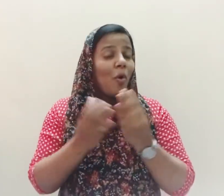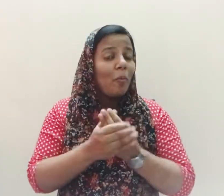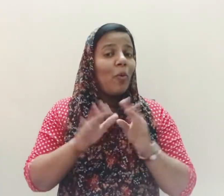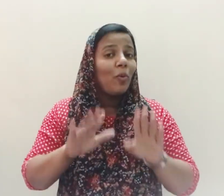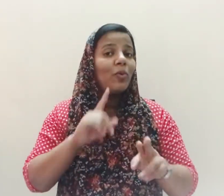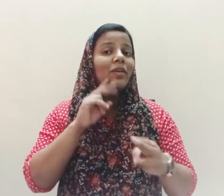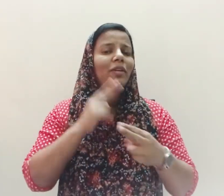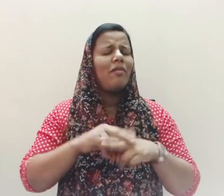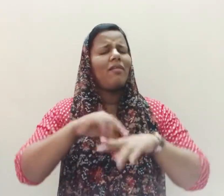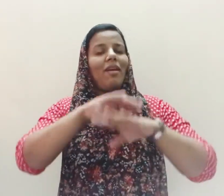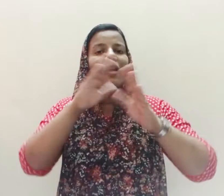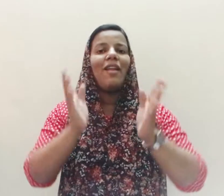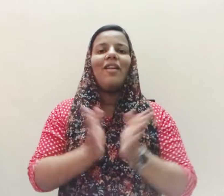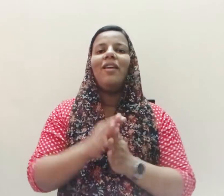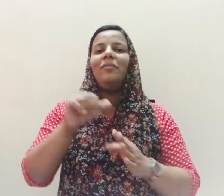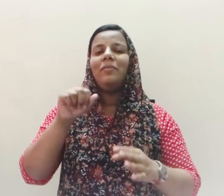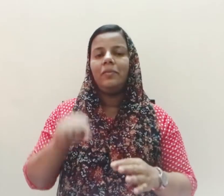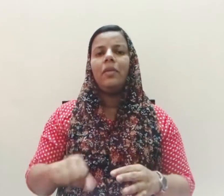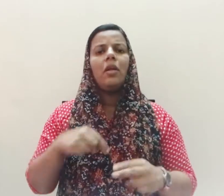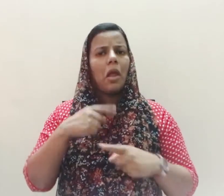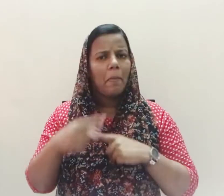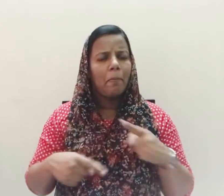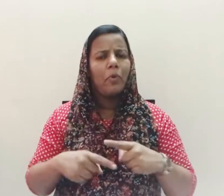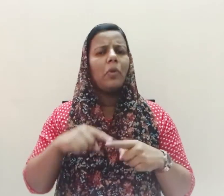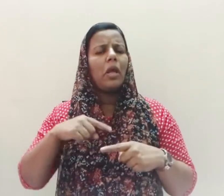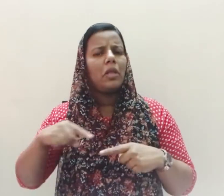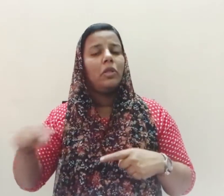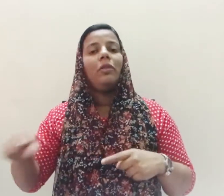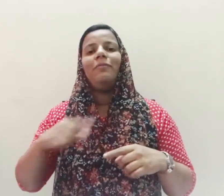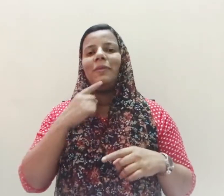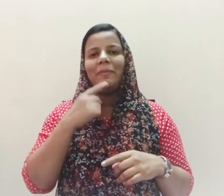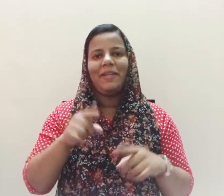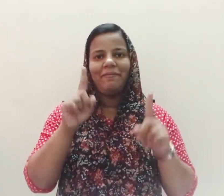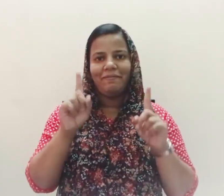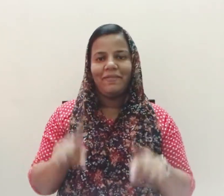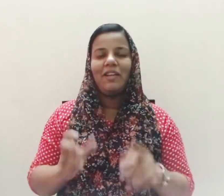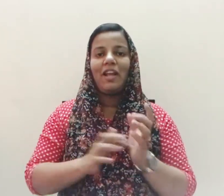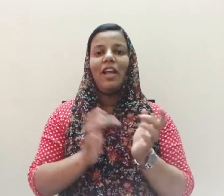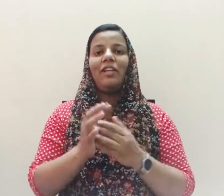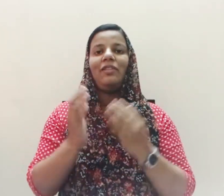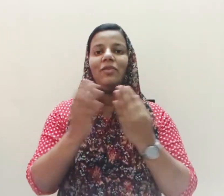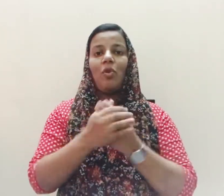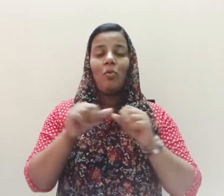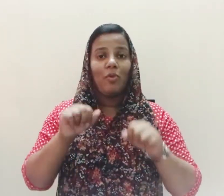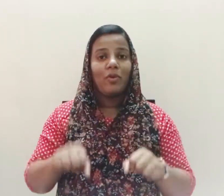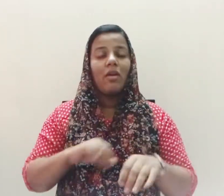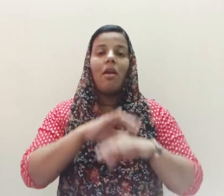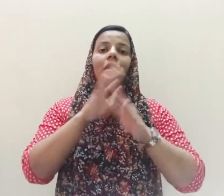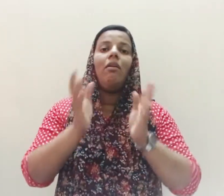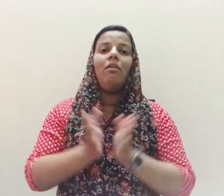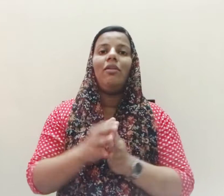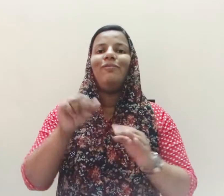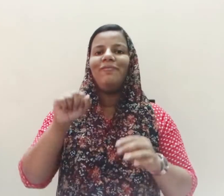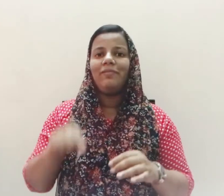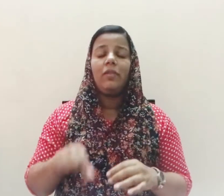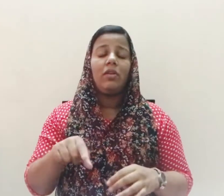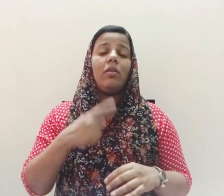ഉണ്ട്, അതുകൊണ്ട് എനിക്കെല്ലാമുണ്ട്. എന്നും പറഞ്ഞാട്ട്, എപ്പോഴും പറഞ്ഞാട്ട്, യേശു എൻ്റെ കൂടെയുണ്ട്, അതുകൊണ്ട് എനിക്കെല്ലാമുണ്ട്. അതുകൊണ്ട് ഇനി പറയല്ലേ